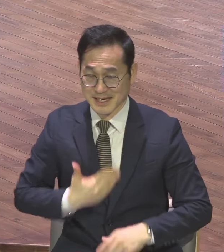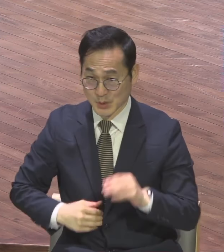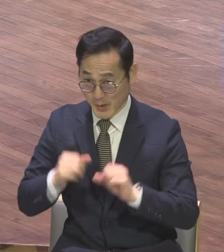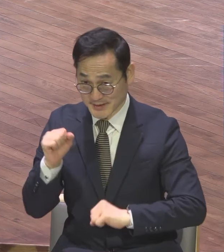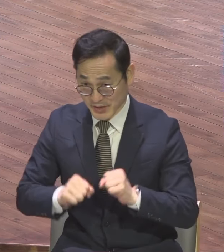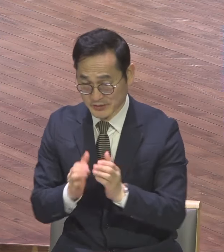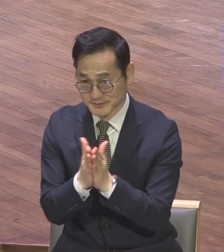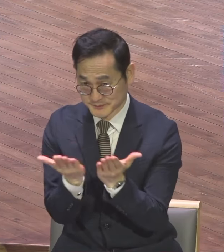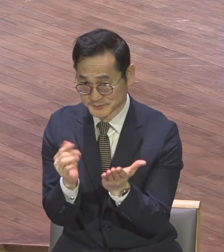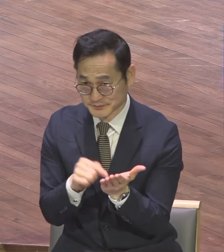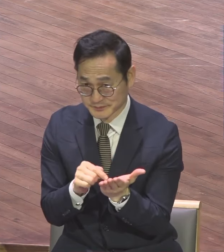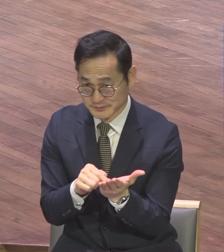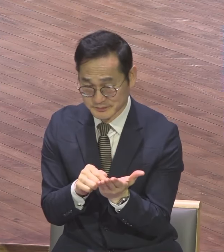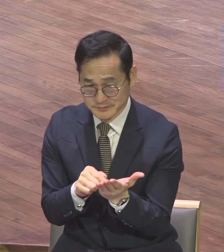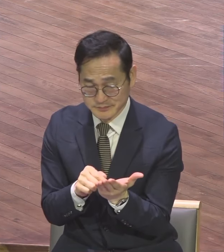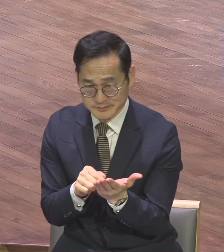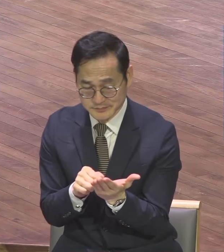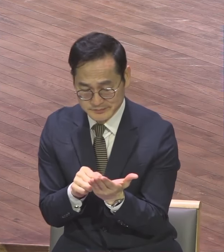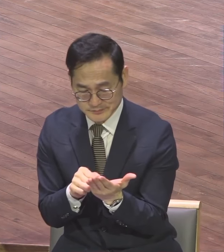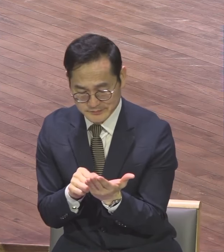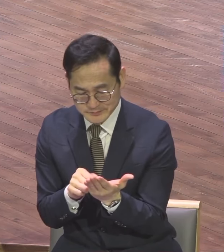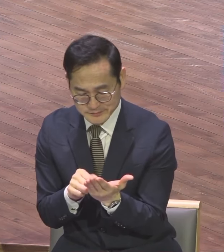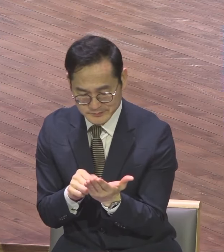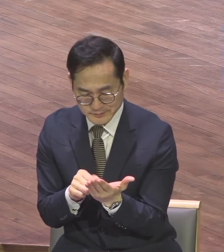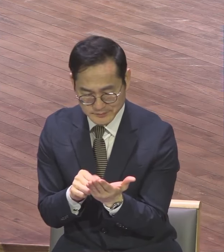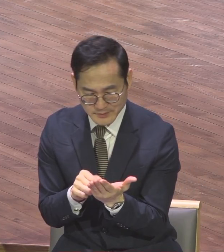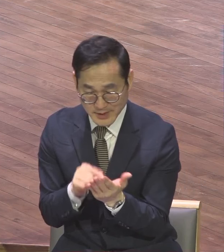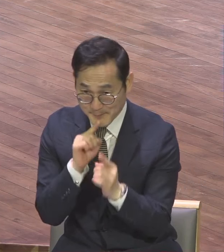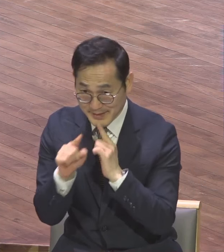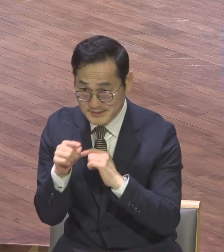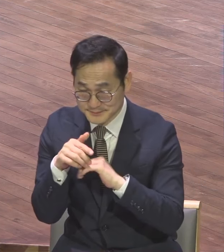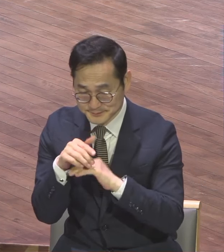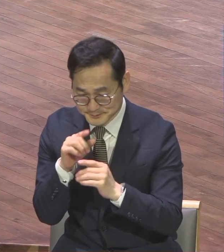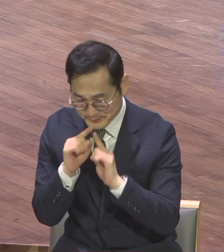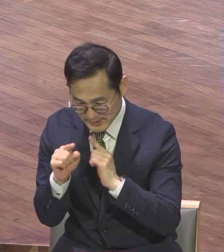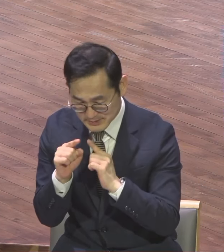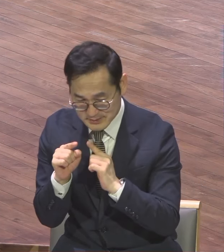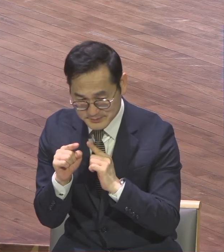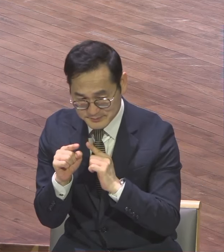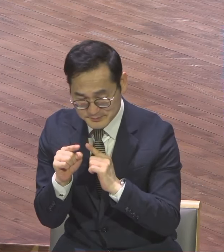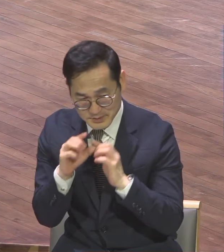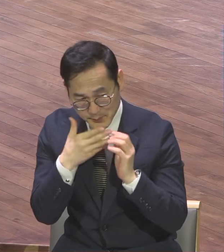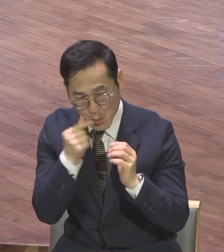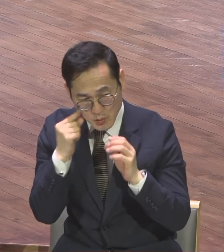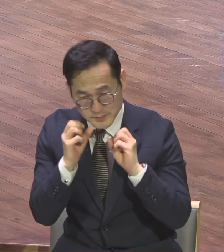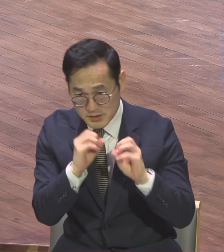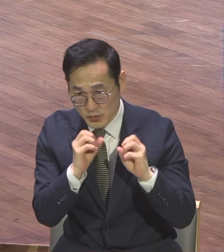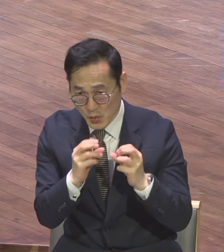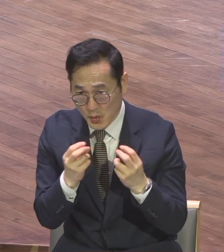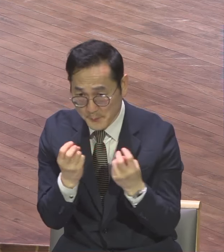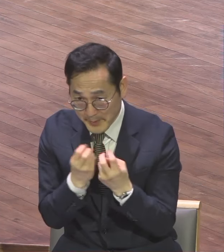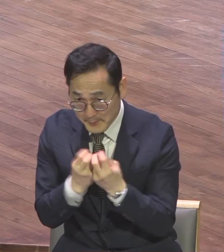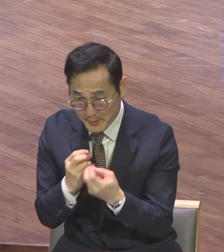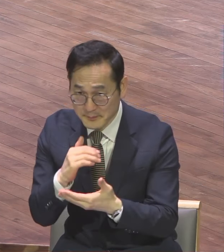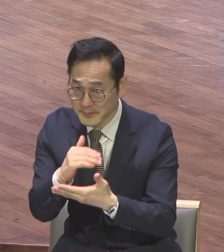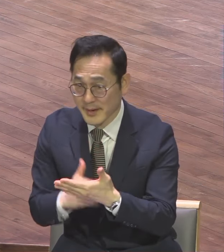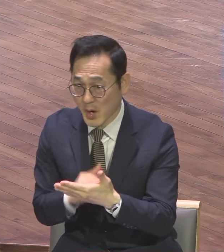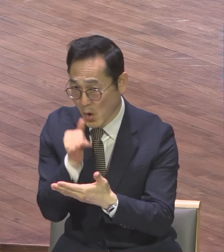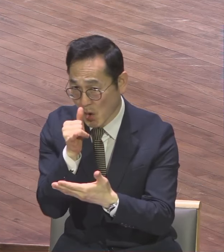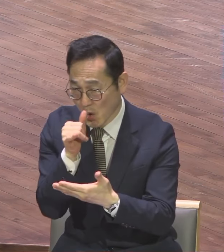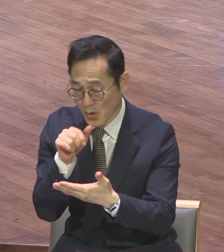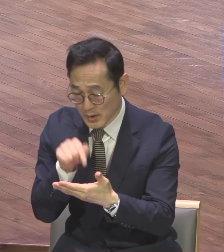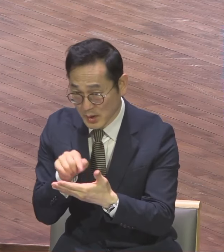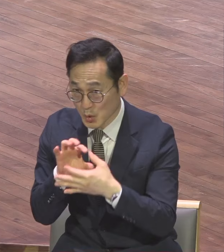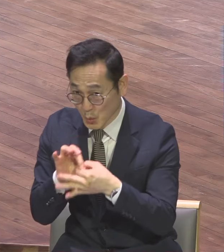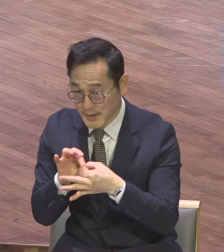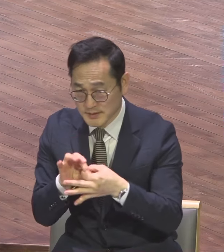사도행전에 기록된 성경적 전도 전략, 이걸 통해서 이제 중국 중화권 복음화에 망대를